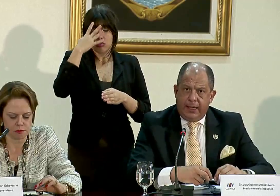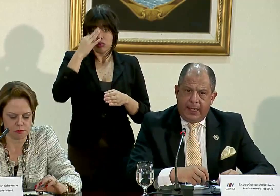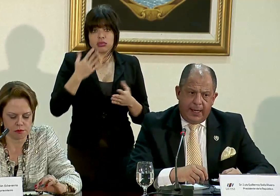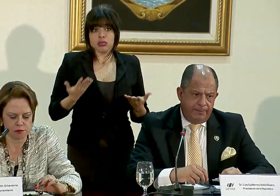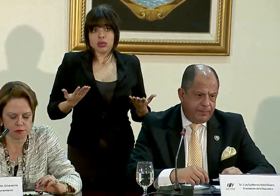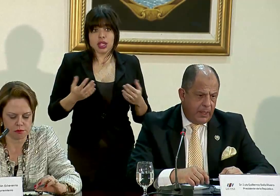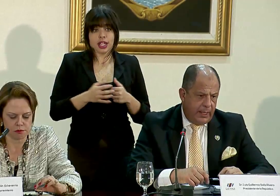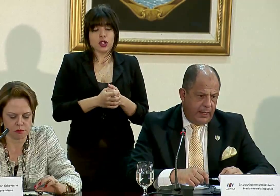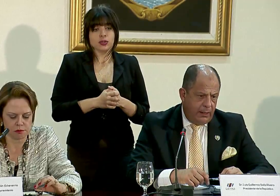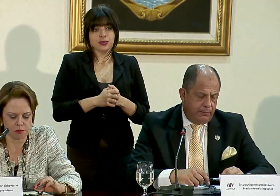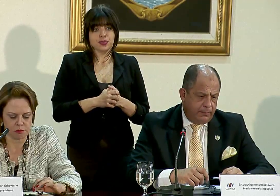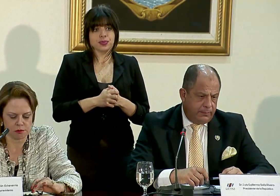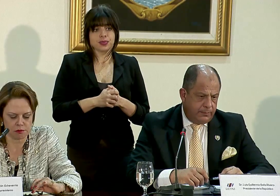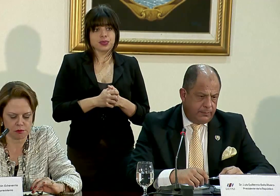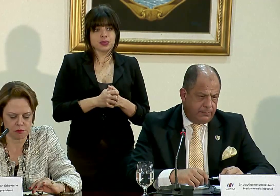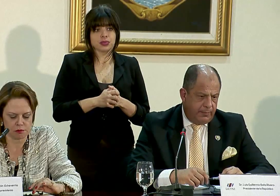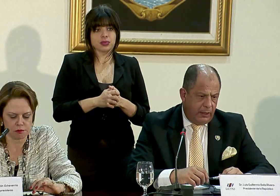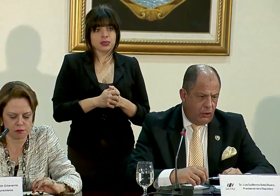en la